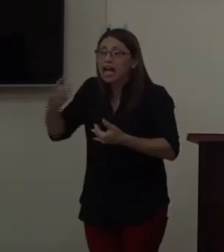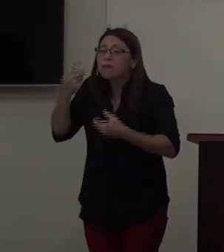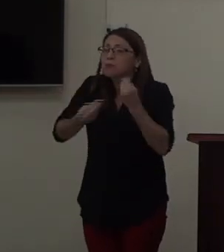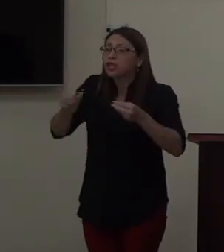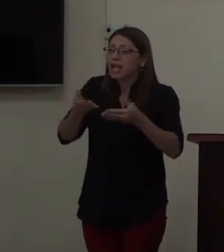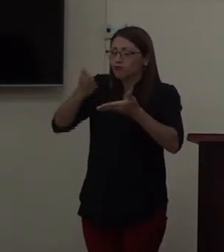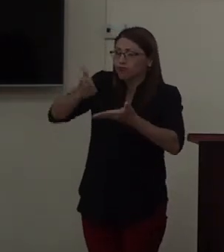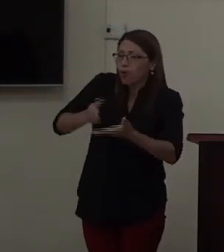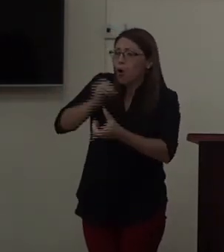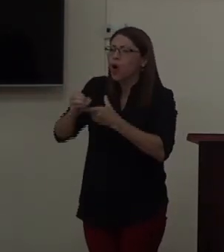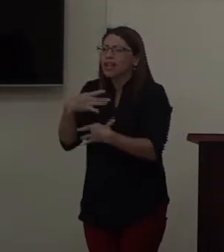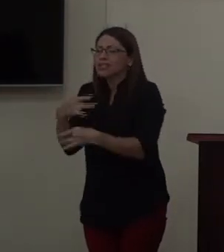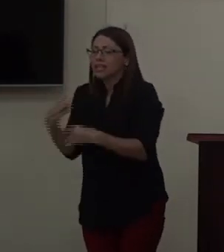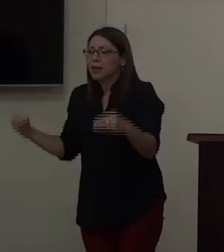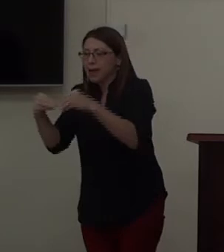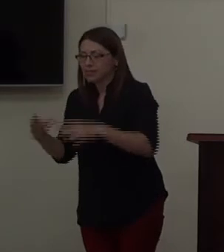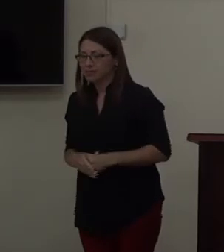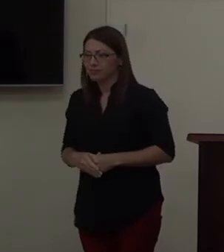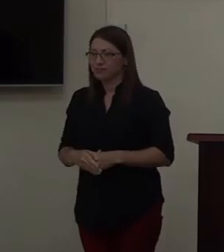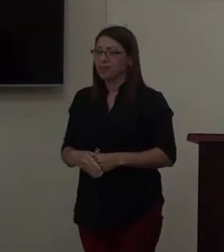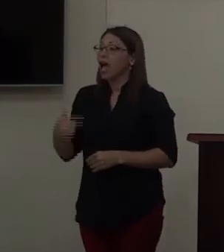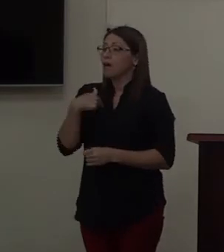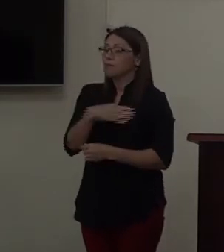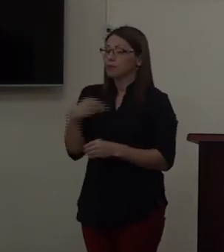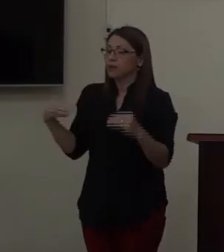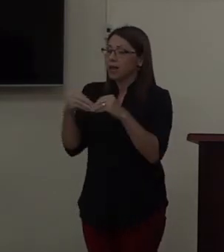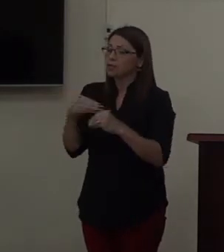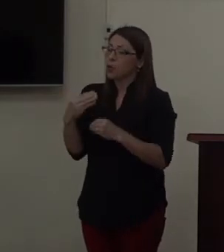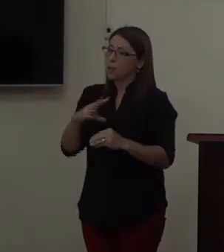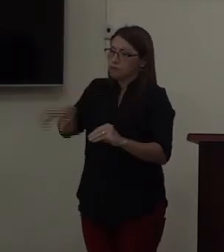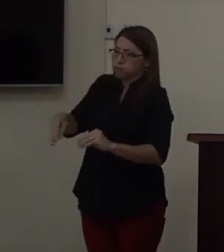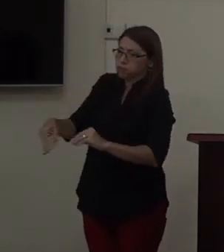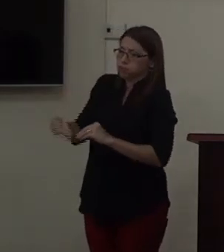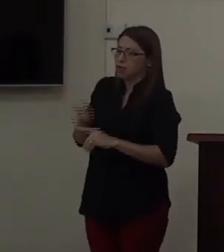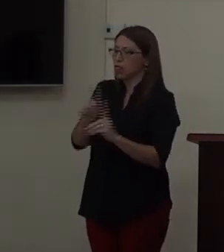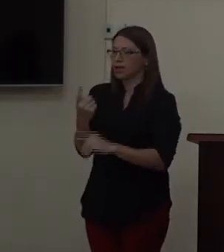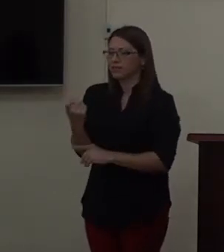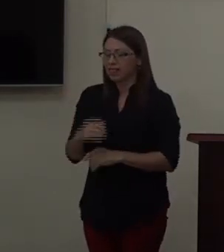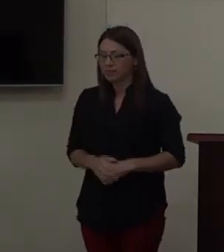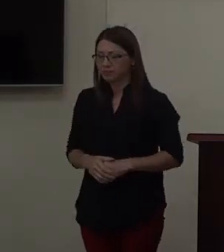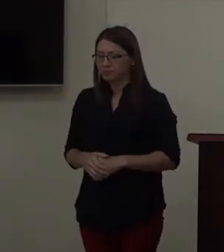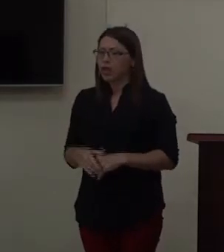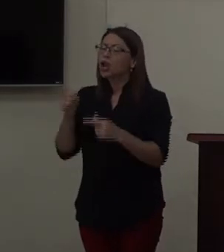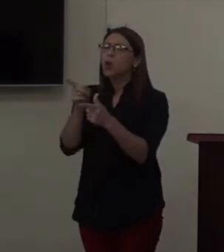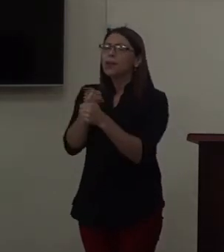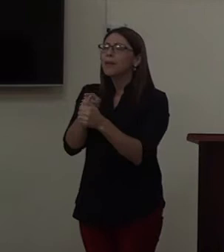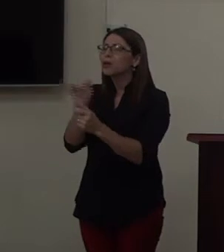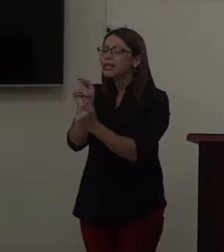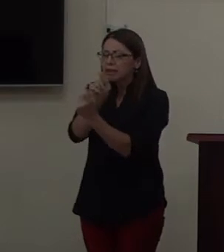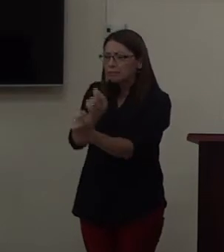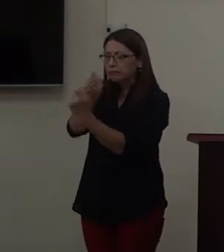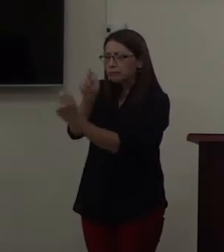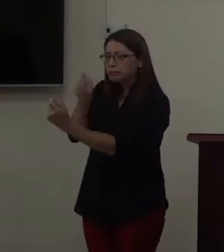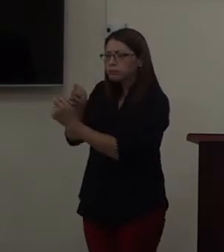más. A mí me gusta siempre pecar de exceso y nunca de falta. Lo primero, que sería esta especificidad sociocultural